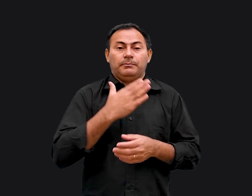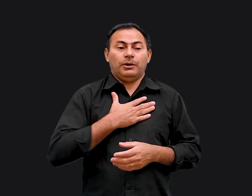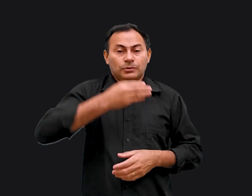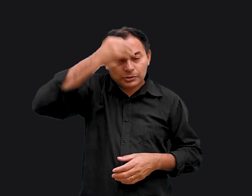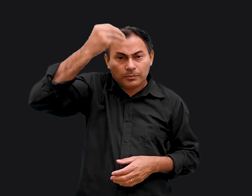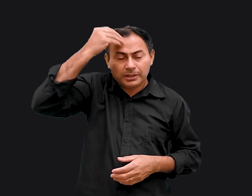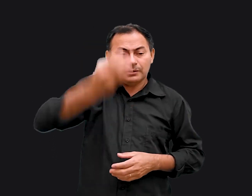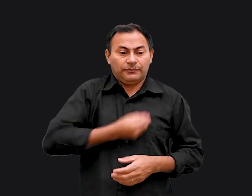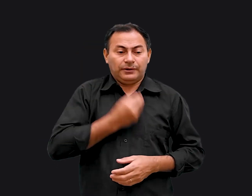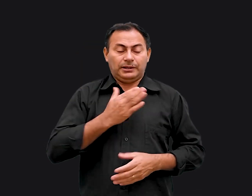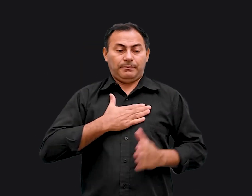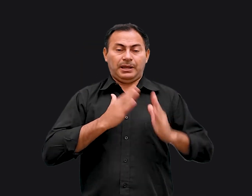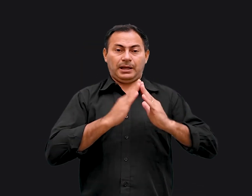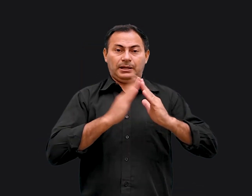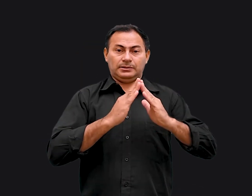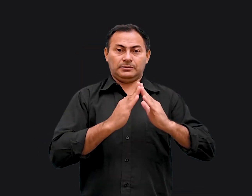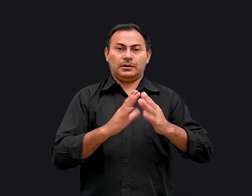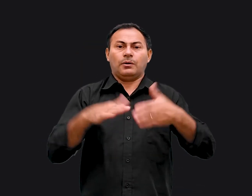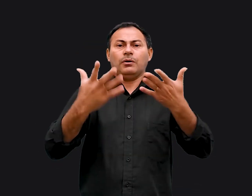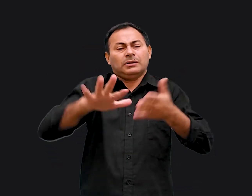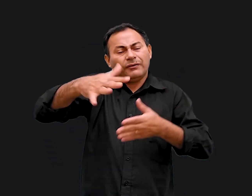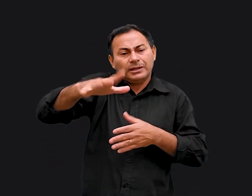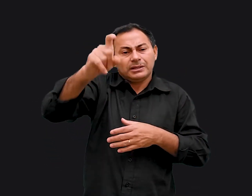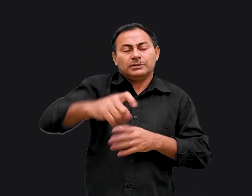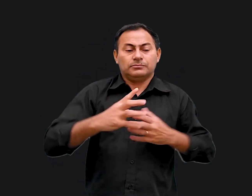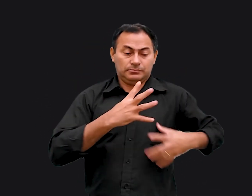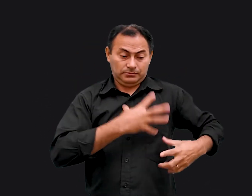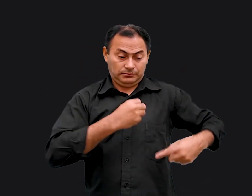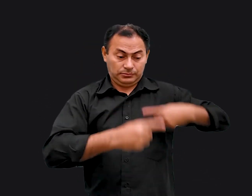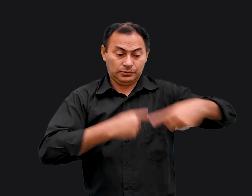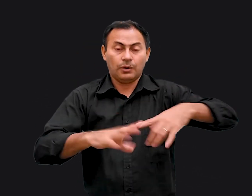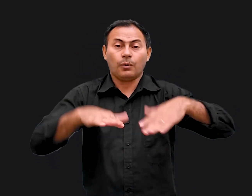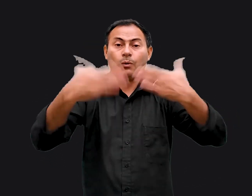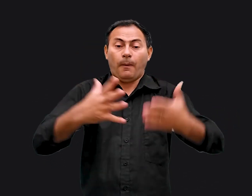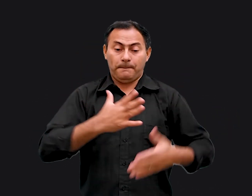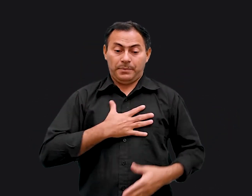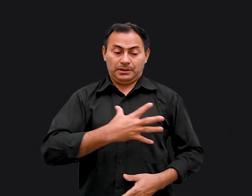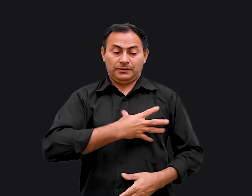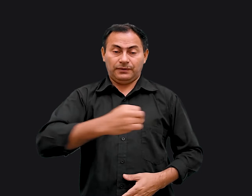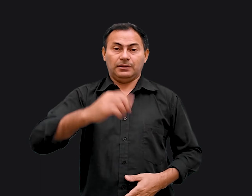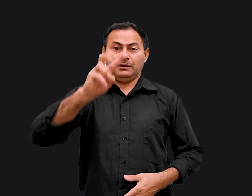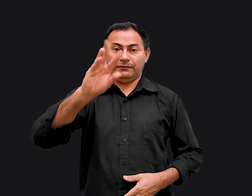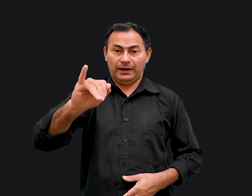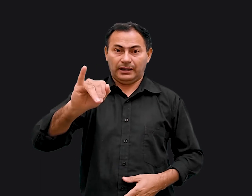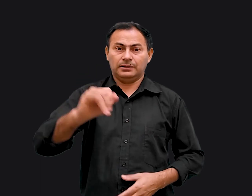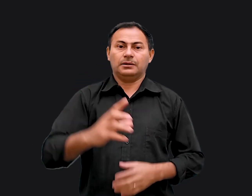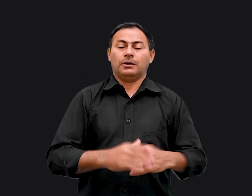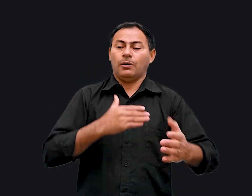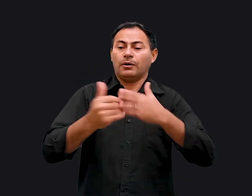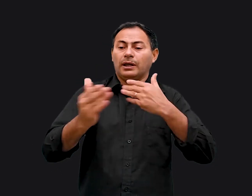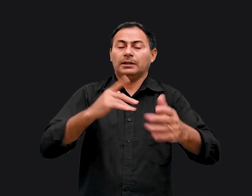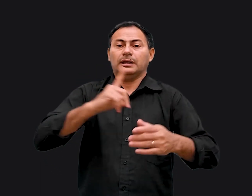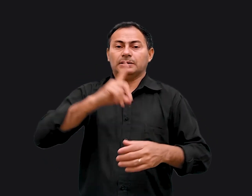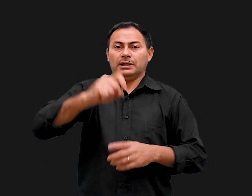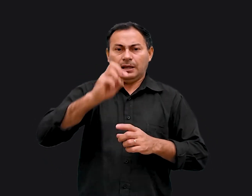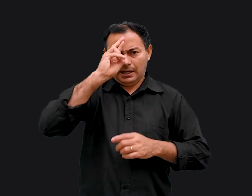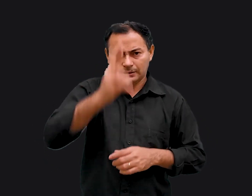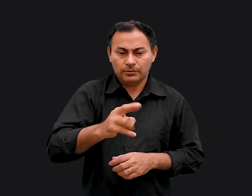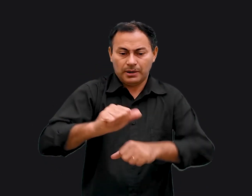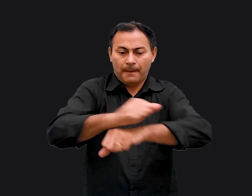meu sobrinho vivendo na minha casa. Talvez ele seja o herdeiro através do qual meus filhos virão. Qualquer que tenha sido a razão, Abraão